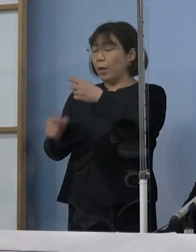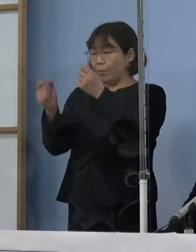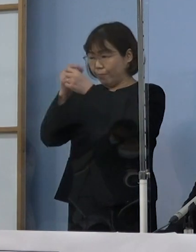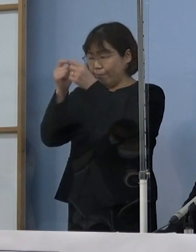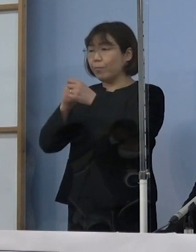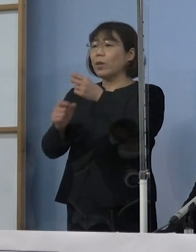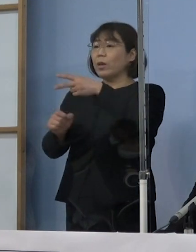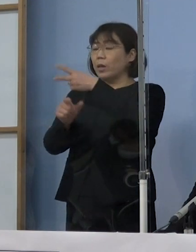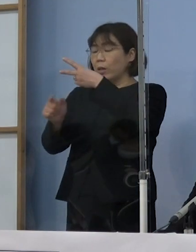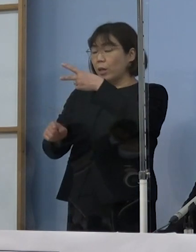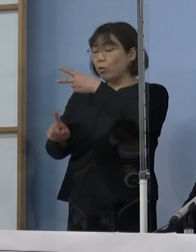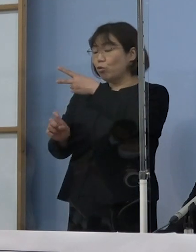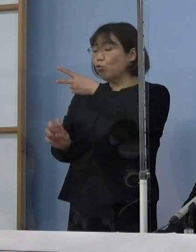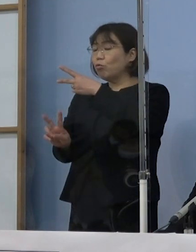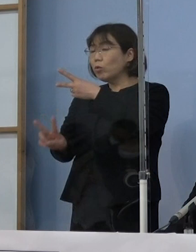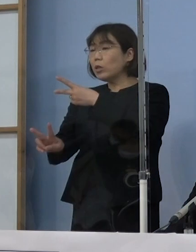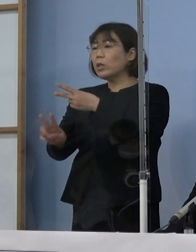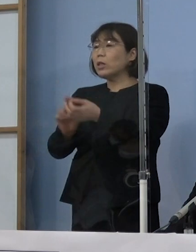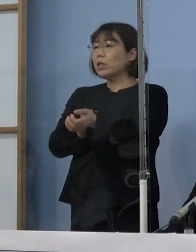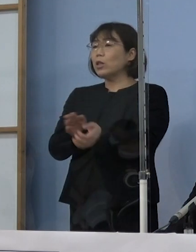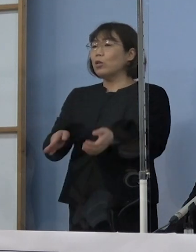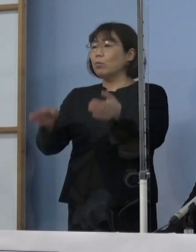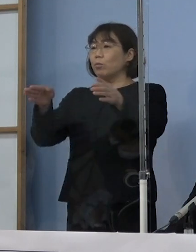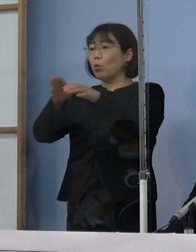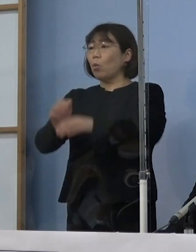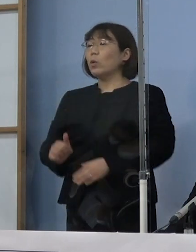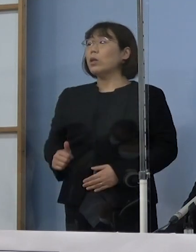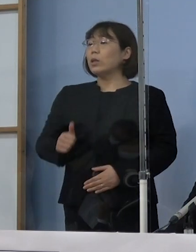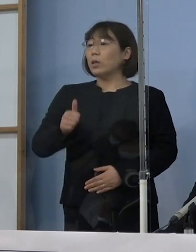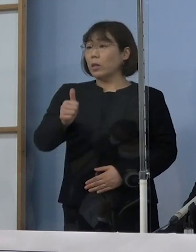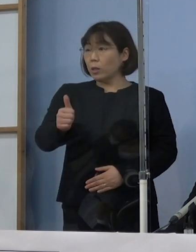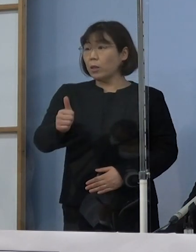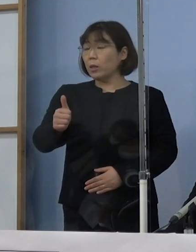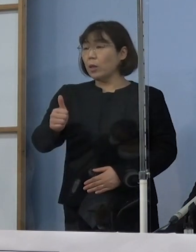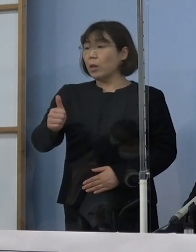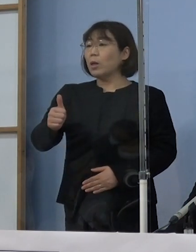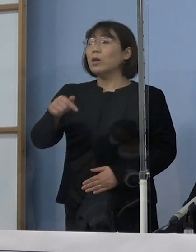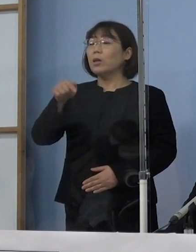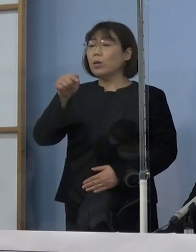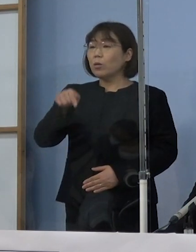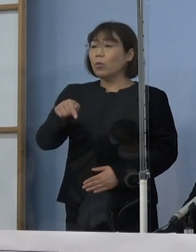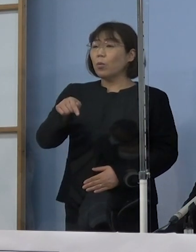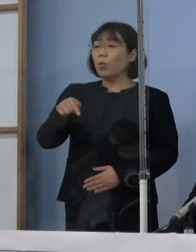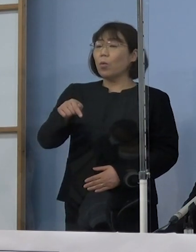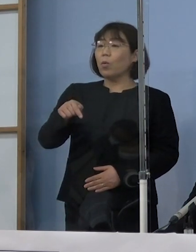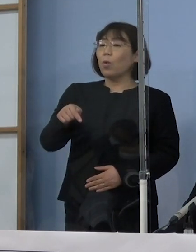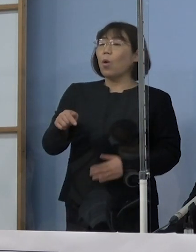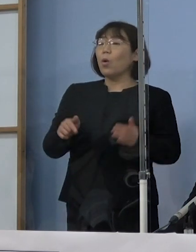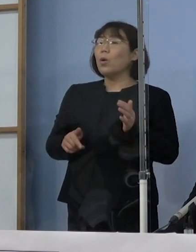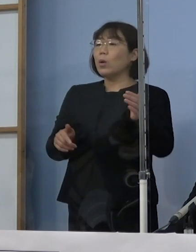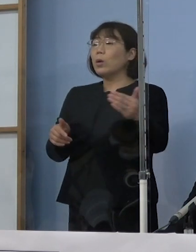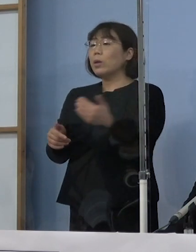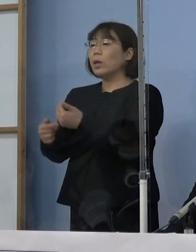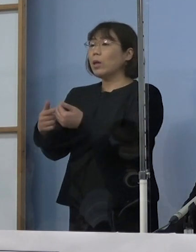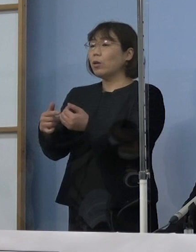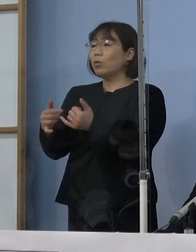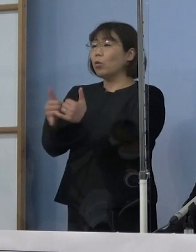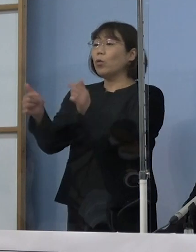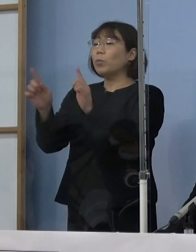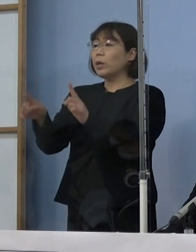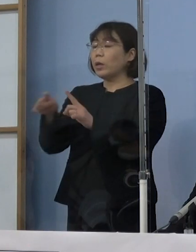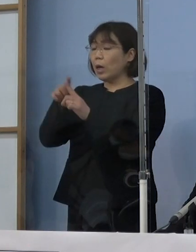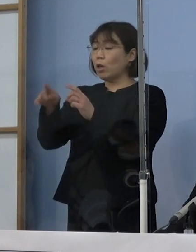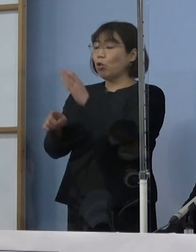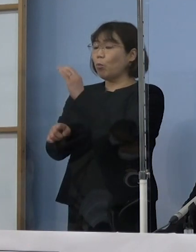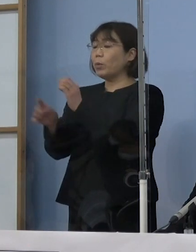その2月12日の時点で医療機関を受診をされ、医療機関経由の民間の検査、PCR 検査を